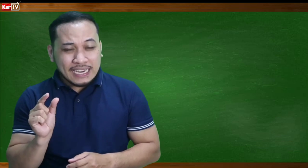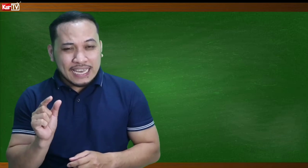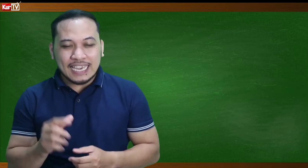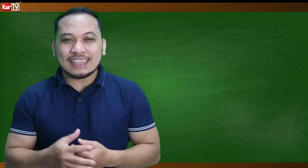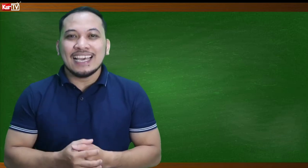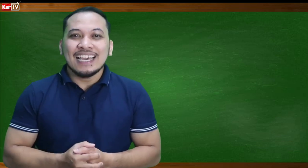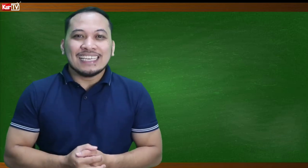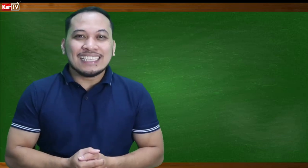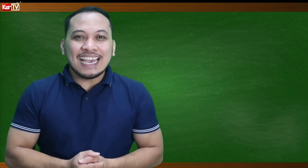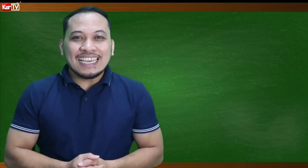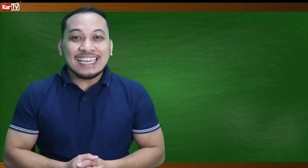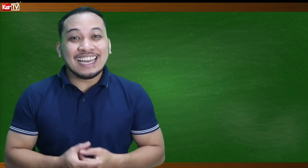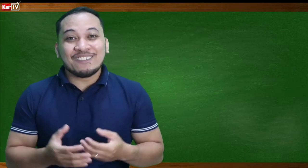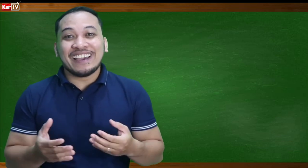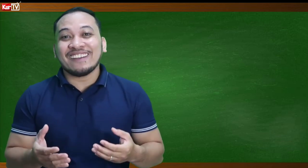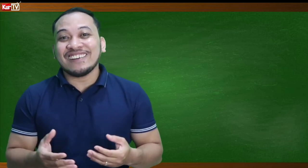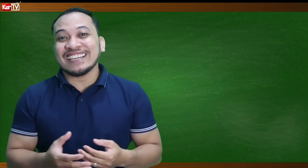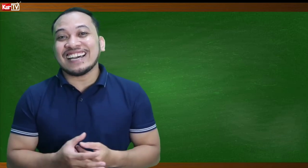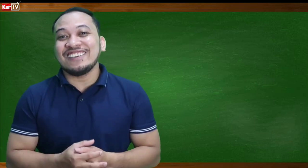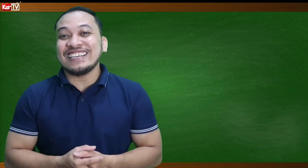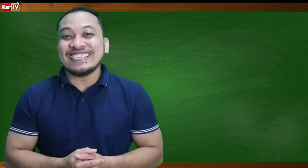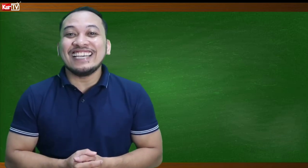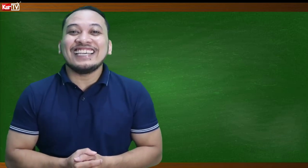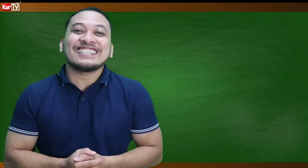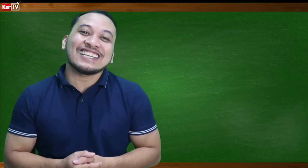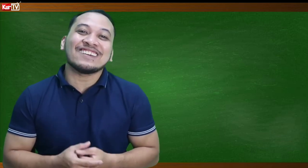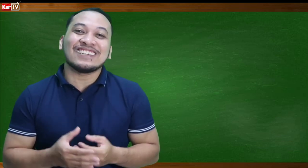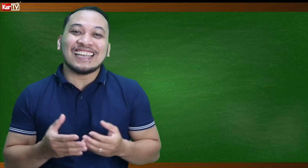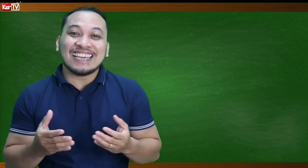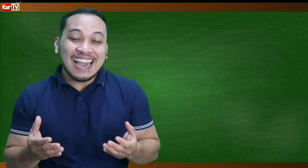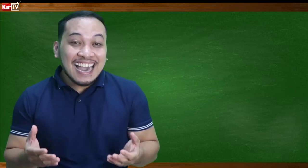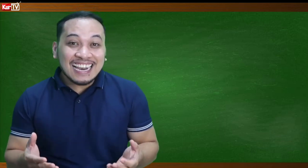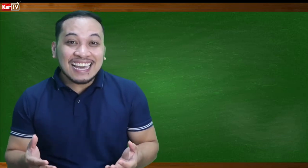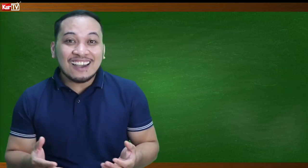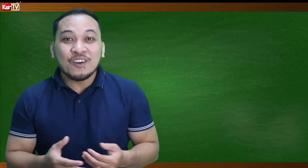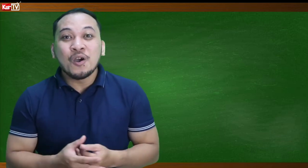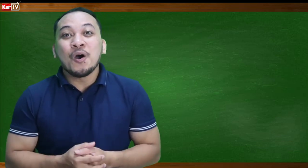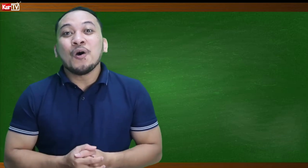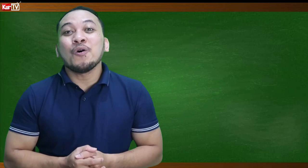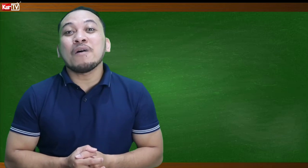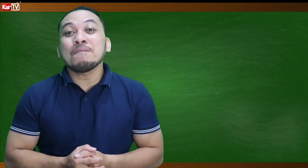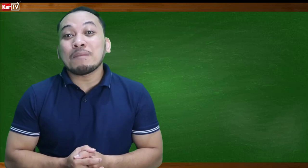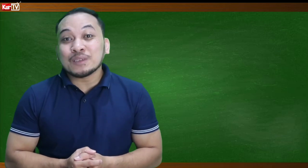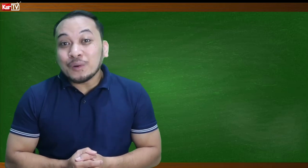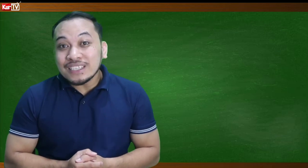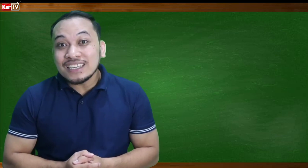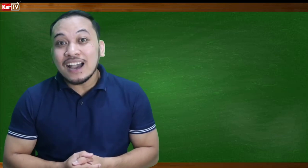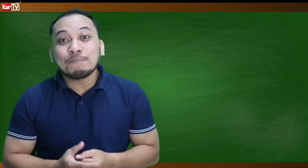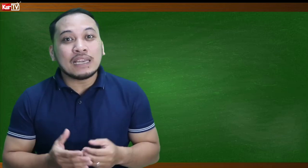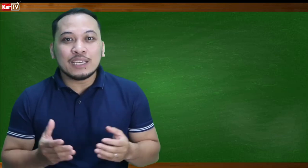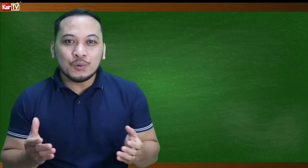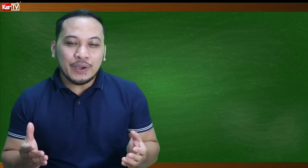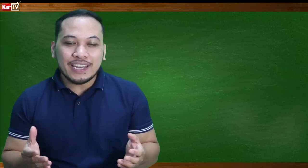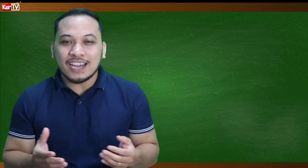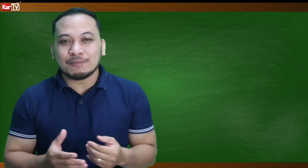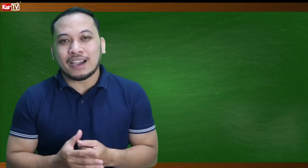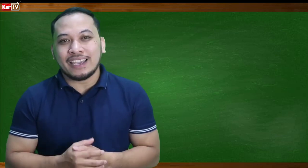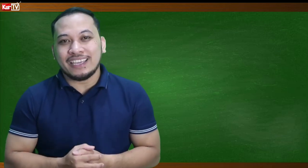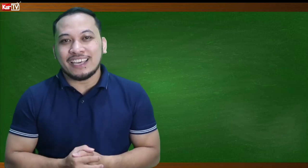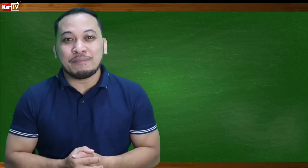light dahil hirap na hirap nga tayong gisingin sila sa madaling araw upang papasukin sila, paliguin at pakainin. Pero